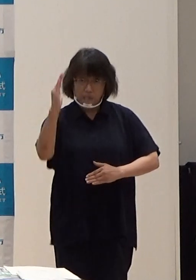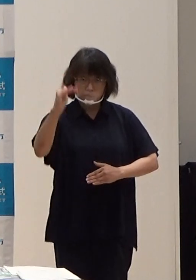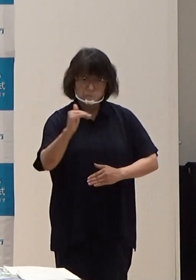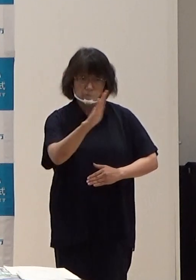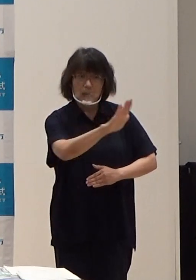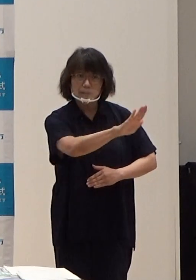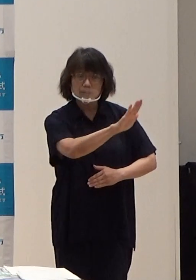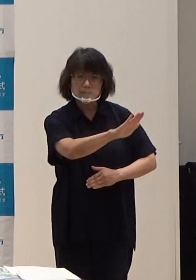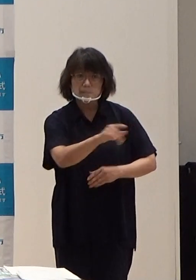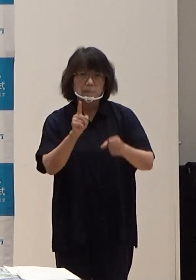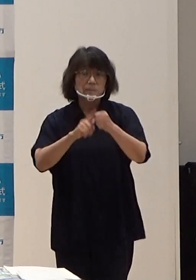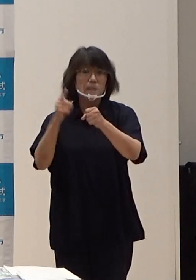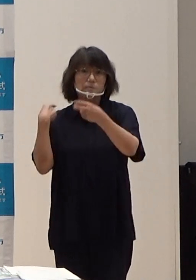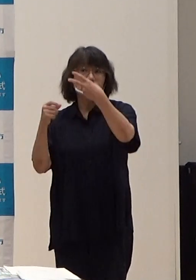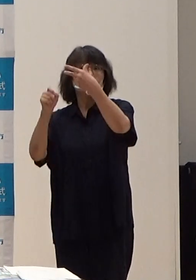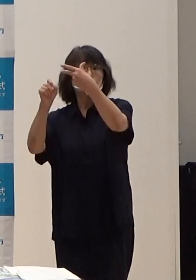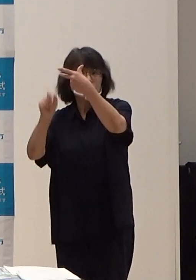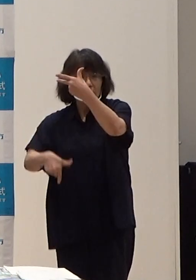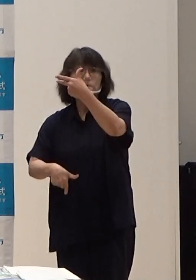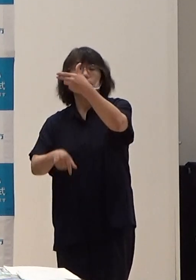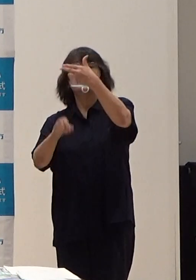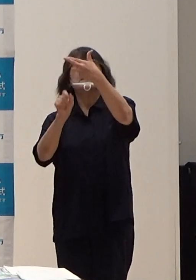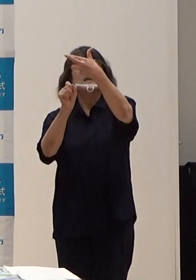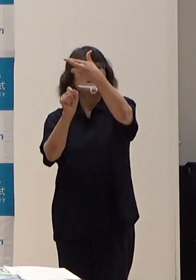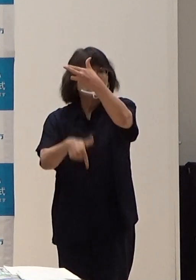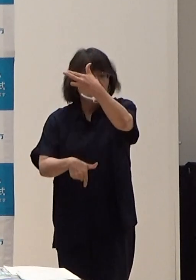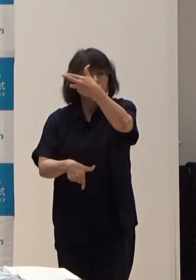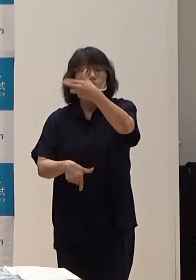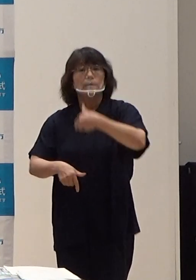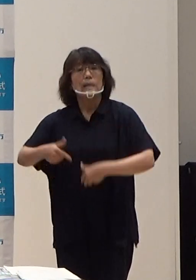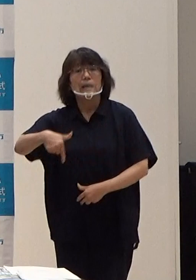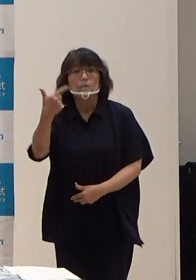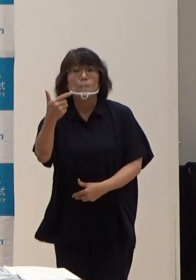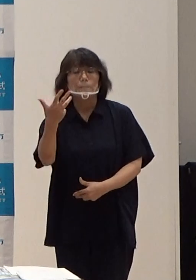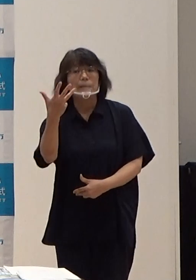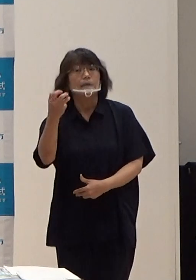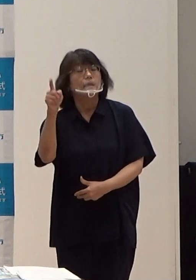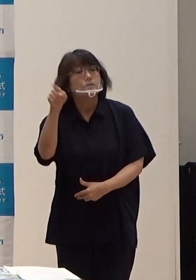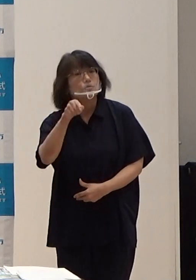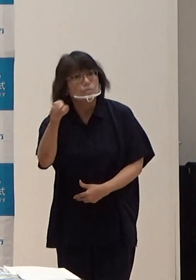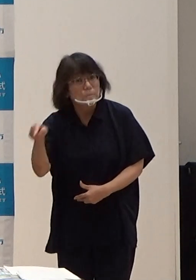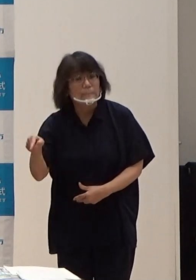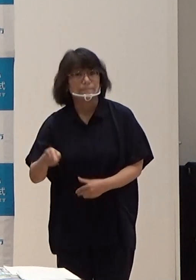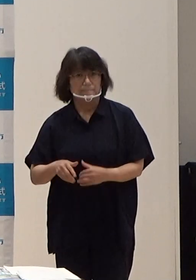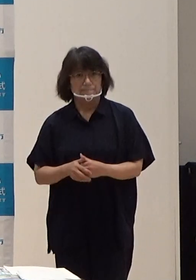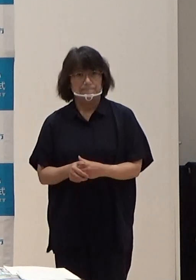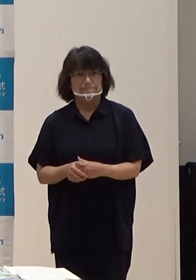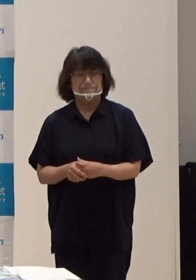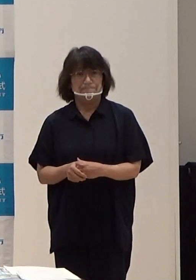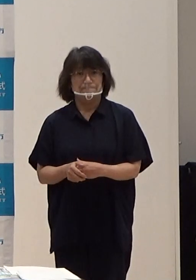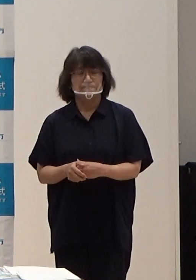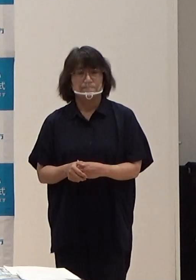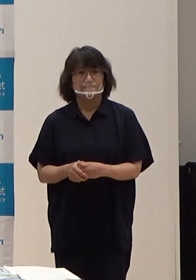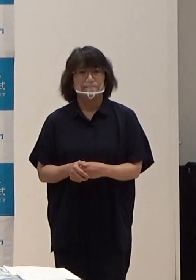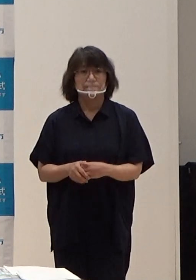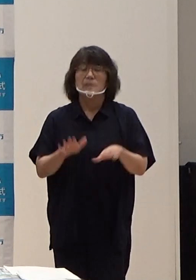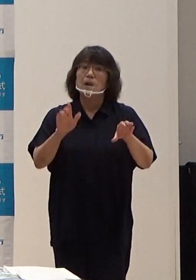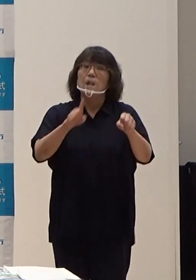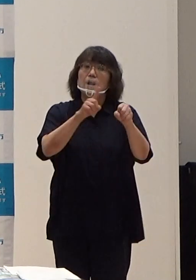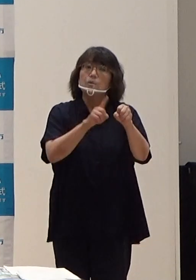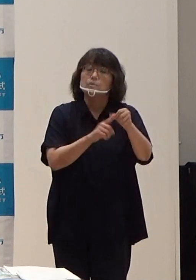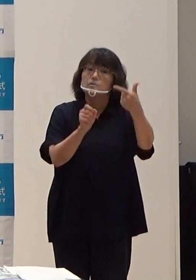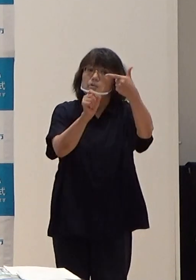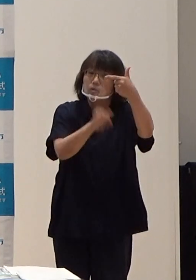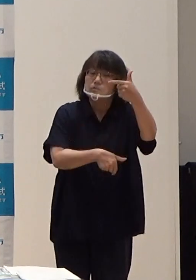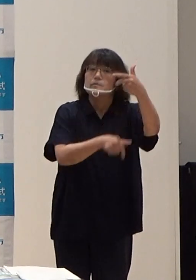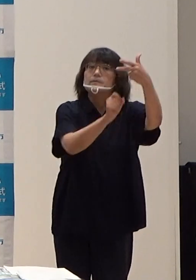は7月8月とで880人で、今年の6月7